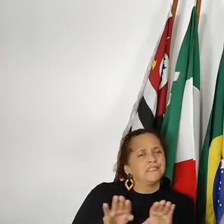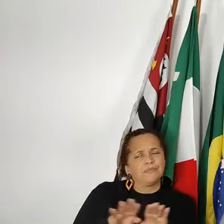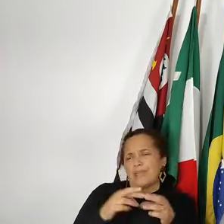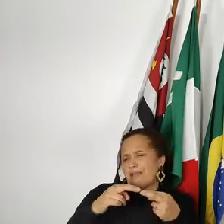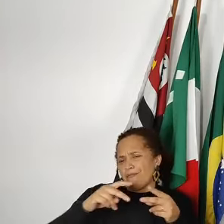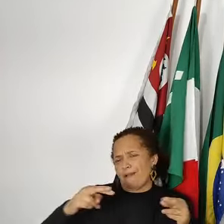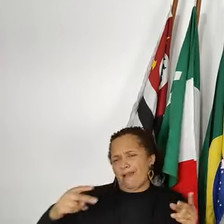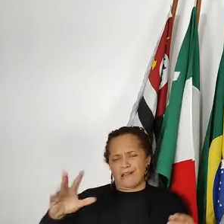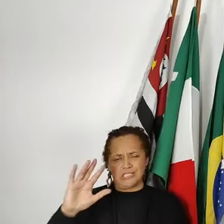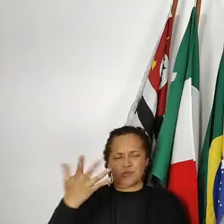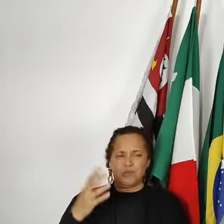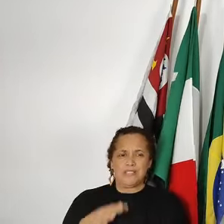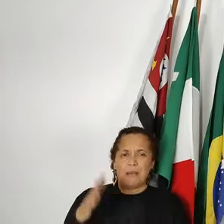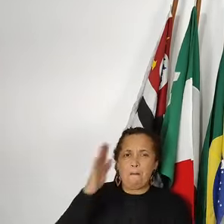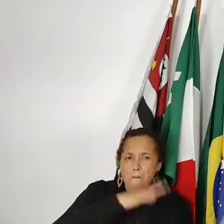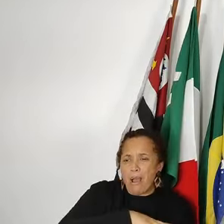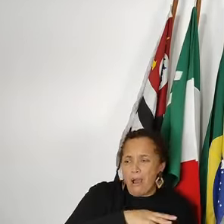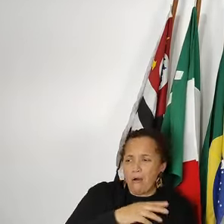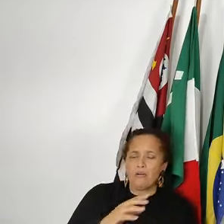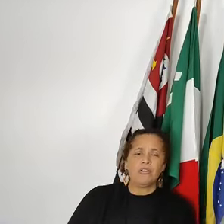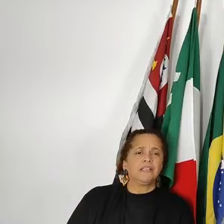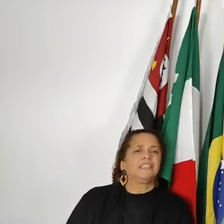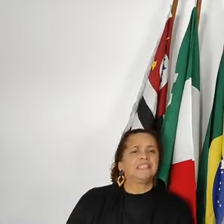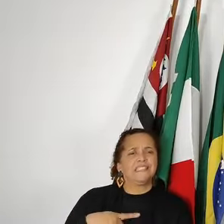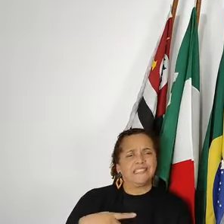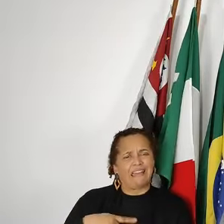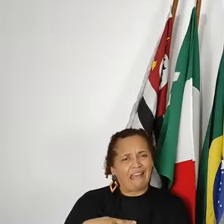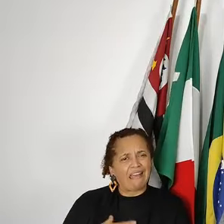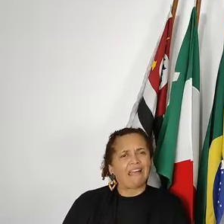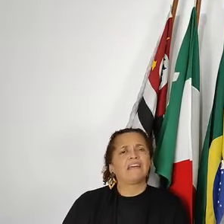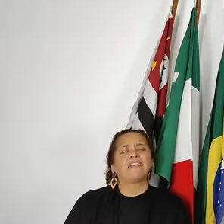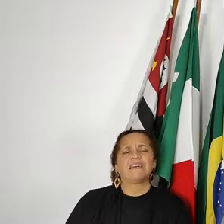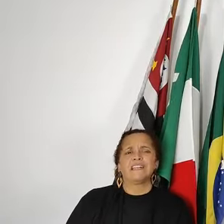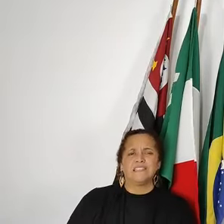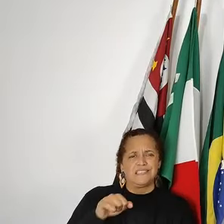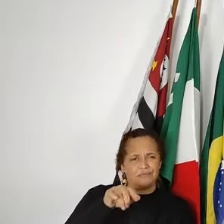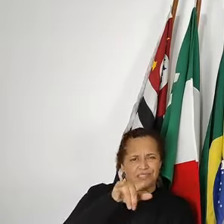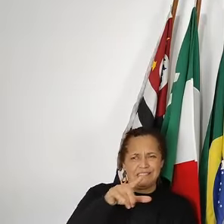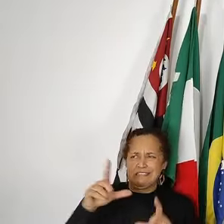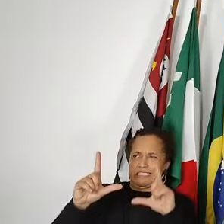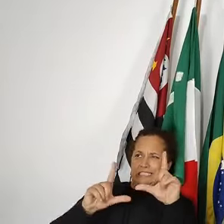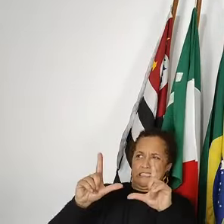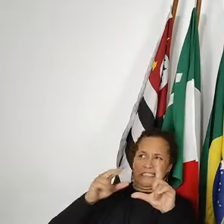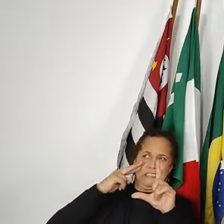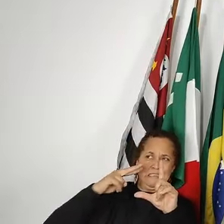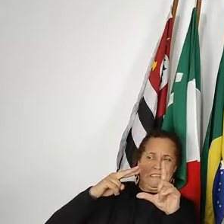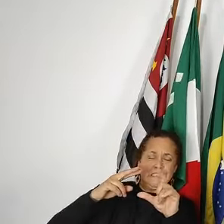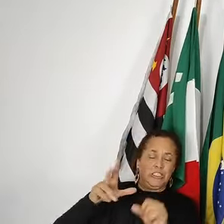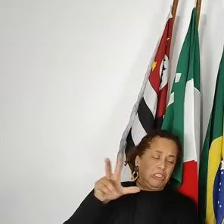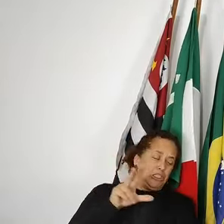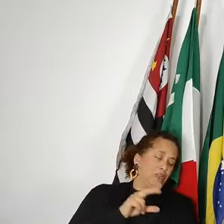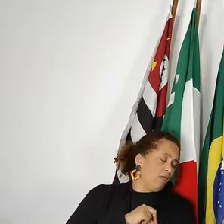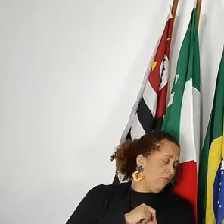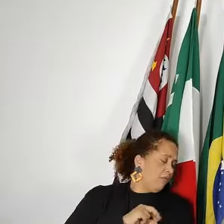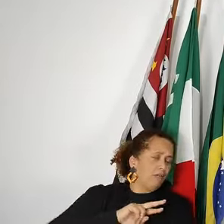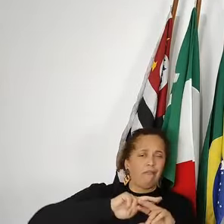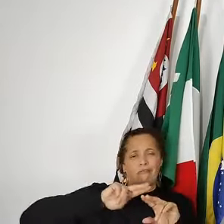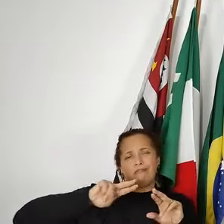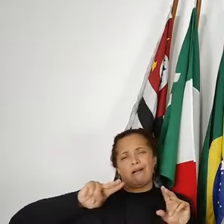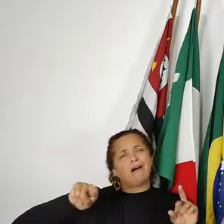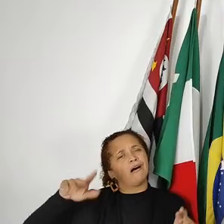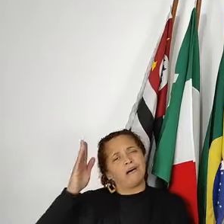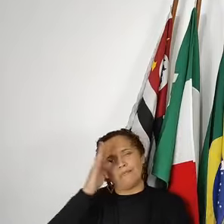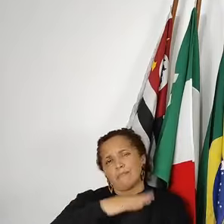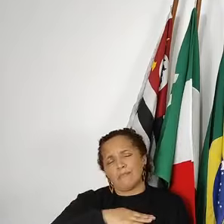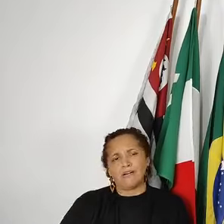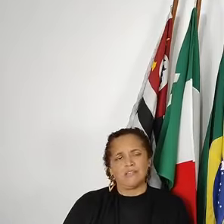que têm acontecido hoje em dia, né? É só você ligar os jornais, você vai verificar quanto essas barbaridades, né? A